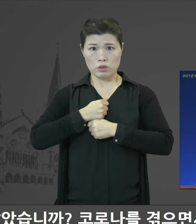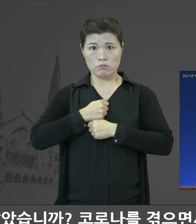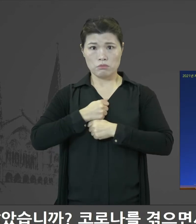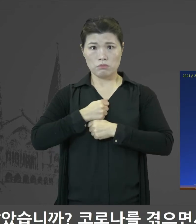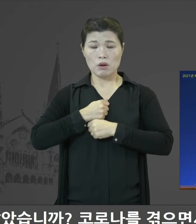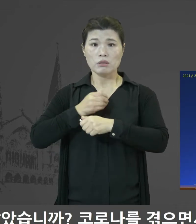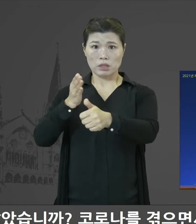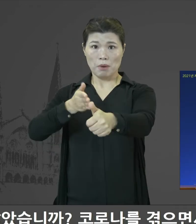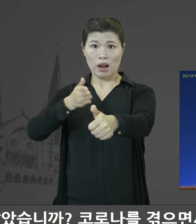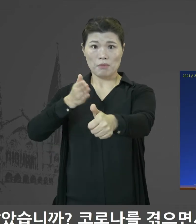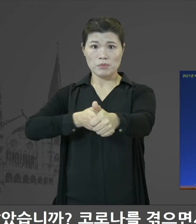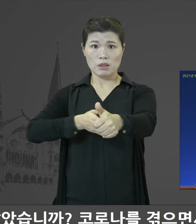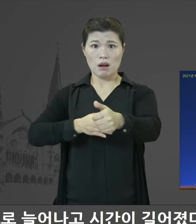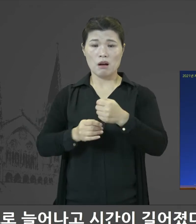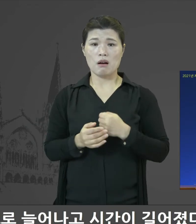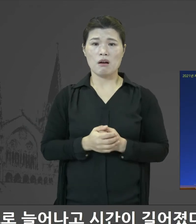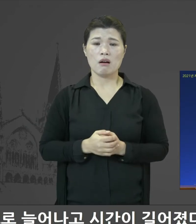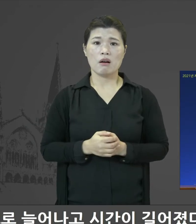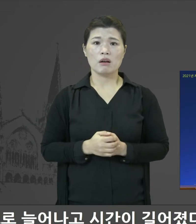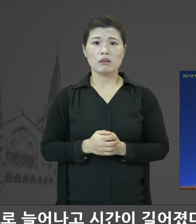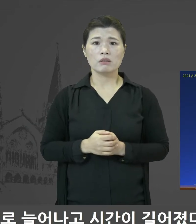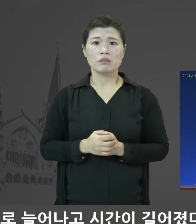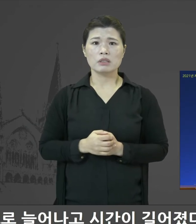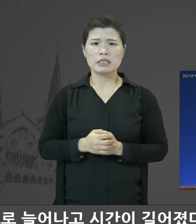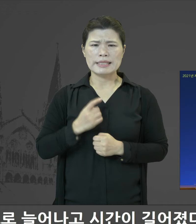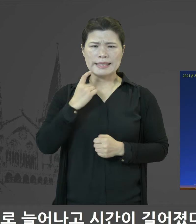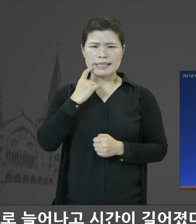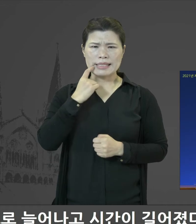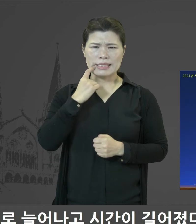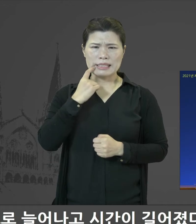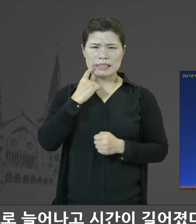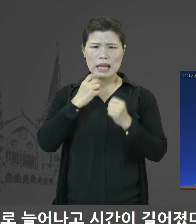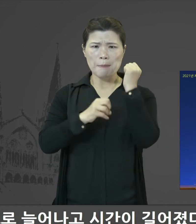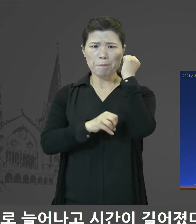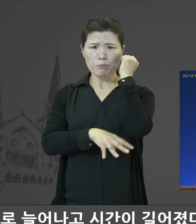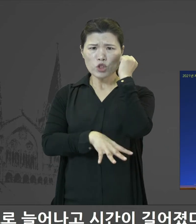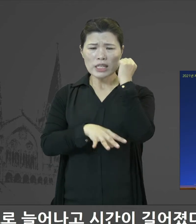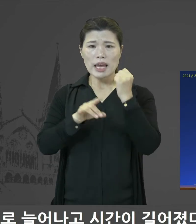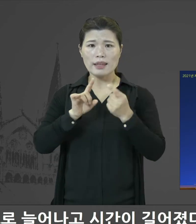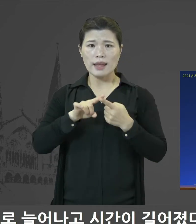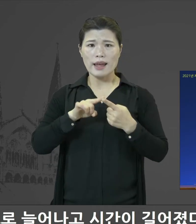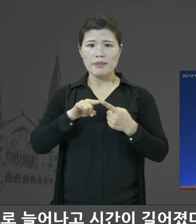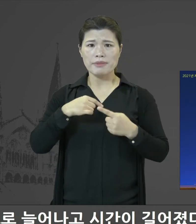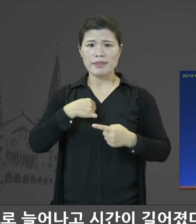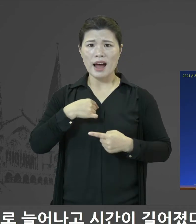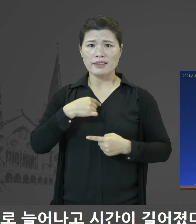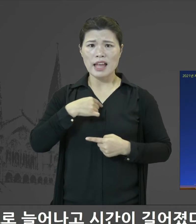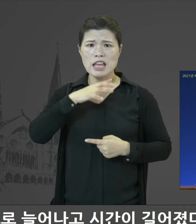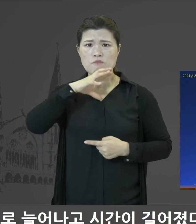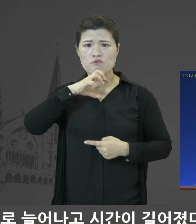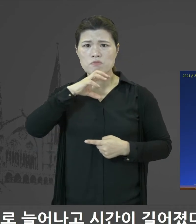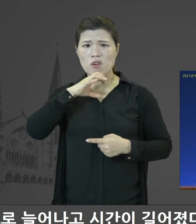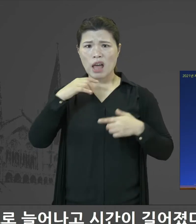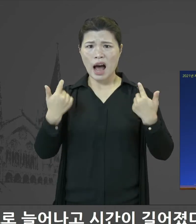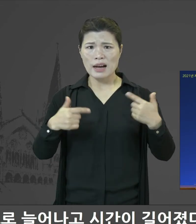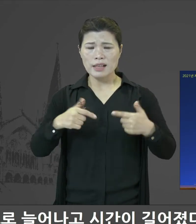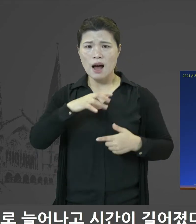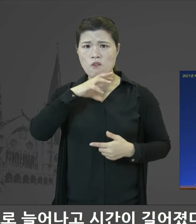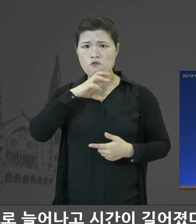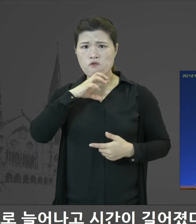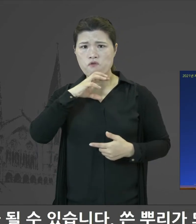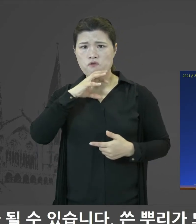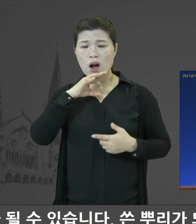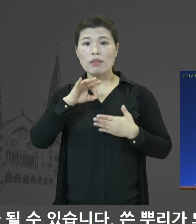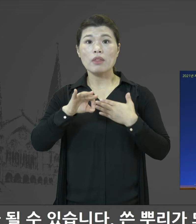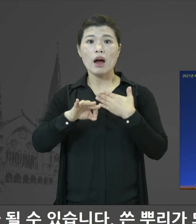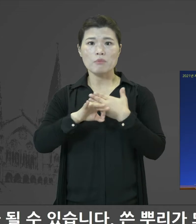이게 쓴뿌리가 될 수 있습니다. 쓴뿌리가 돼서 만성으로 불평이 내 안에 자리 잡게 되면 하나님과 멀어지게 되어